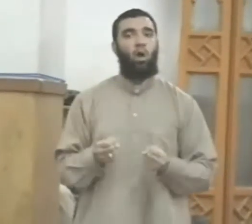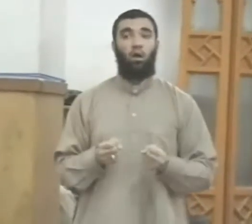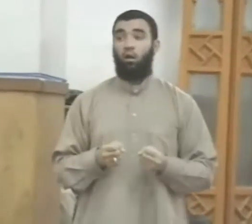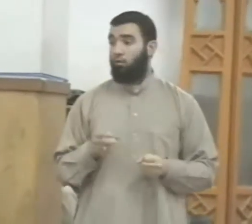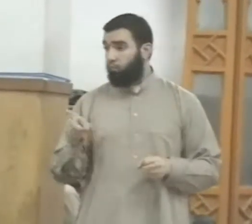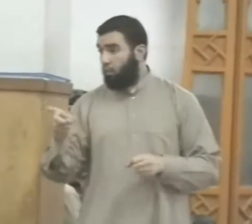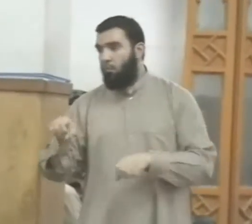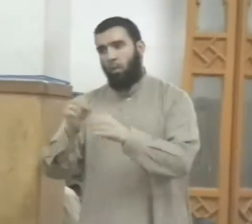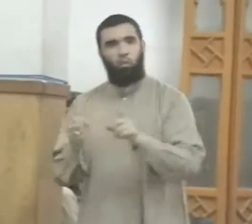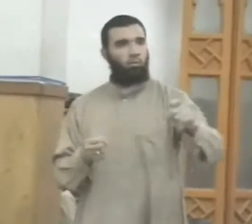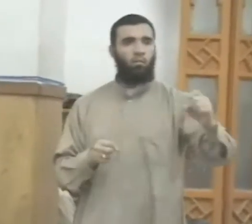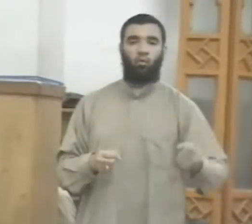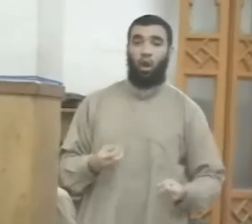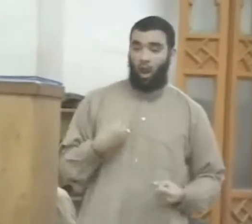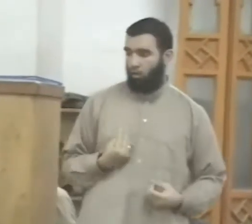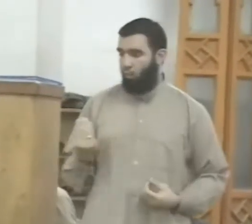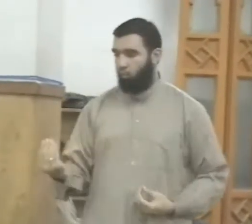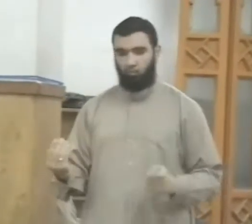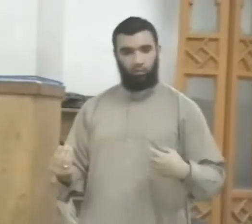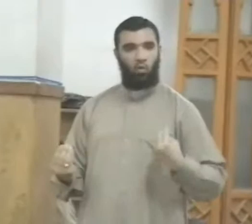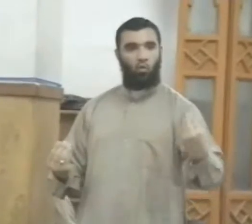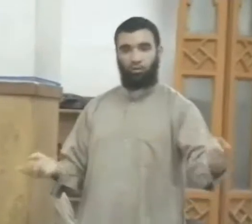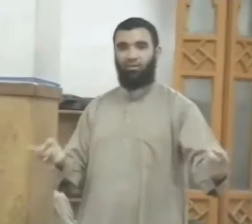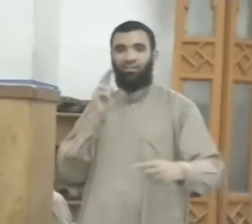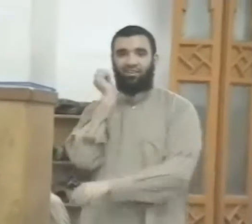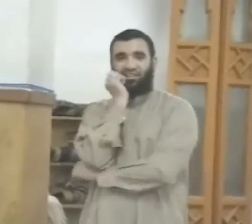عشان يخلصوا مع بعض ويتفرقوا على الاثنين